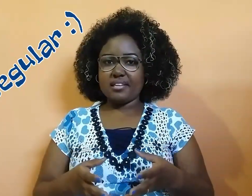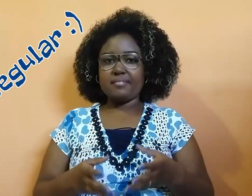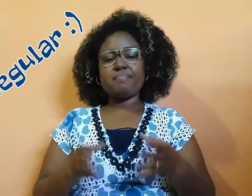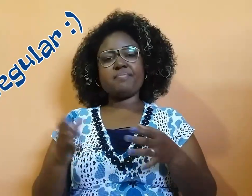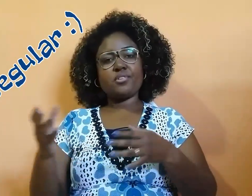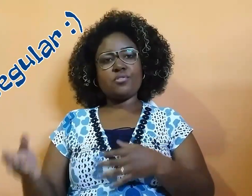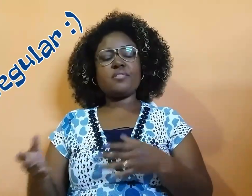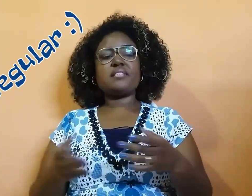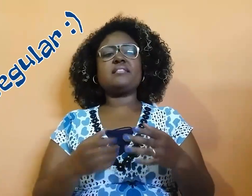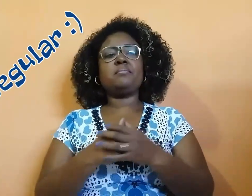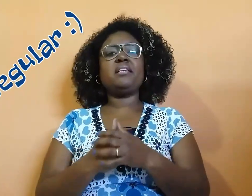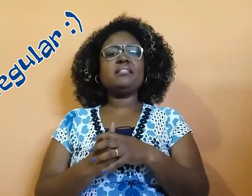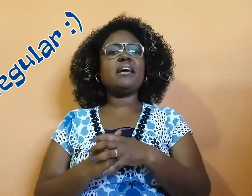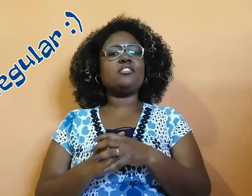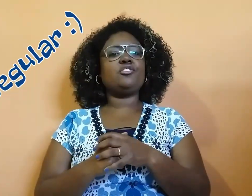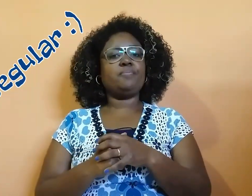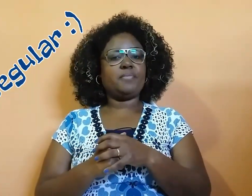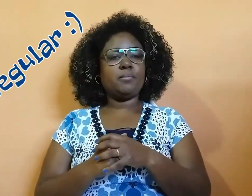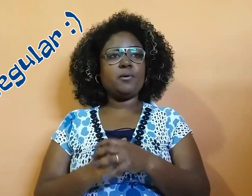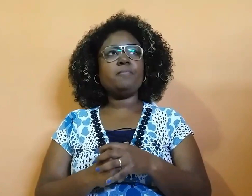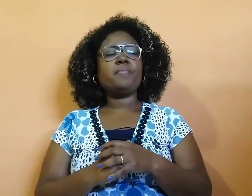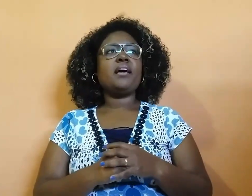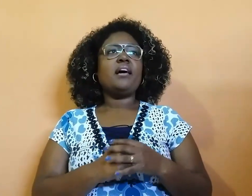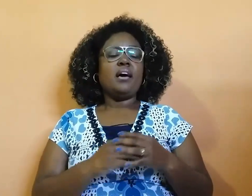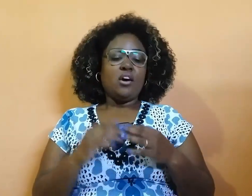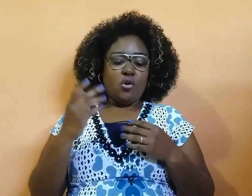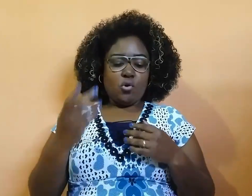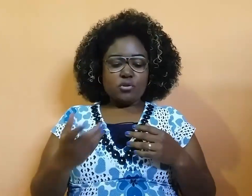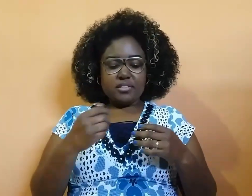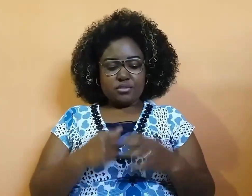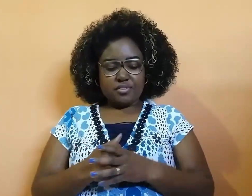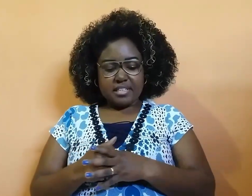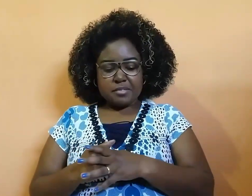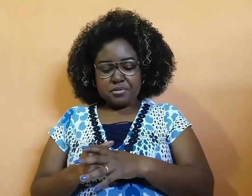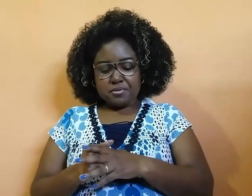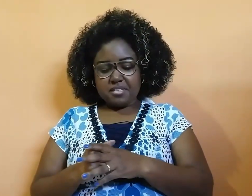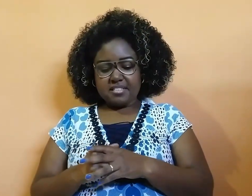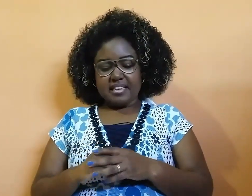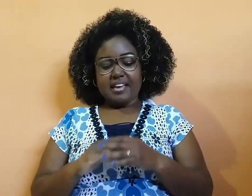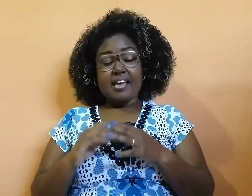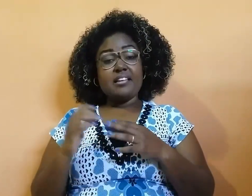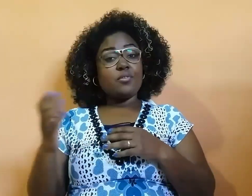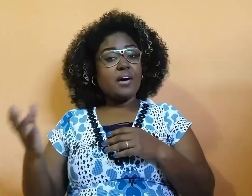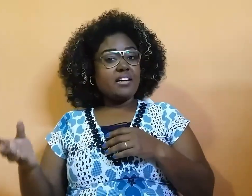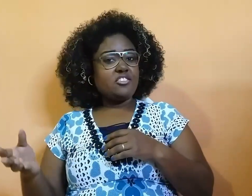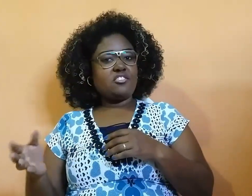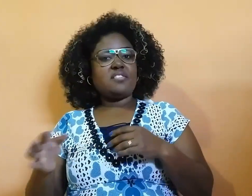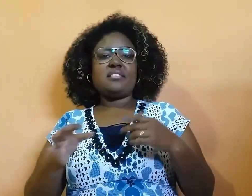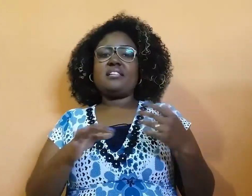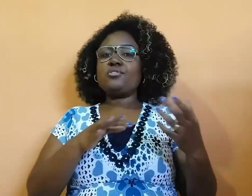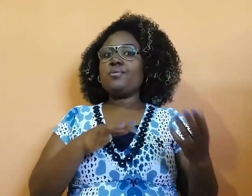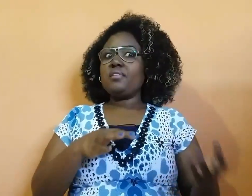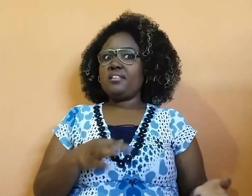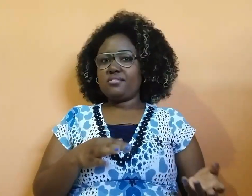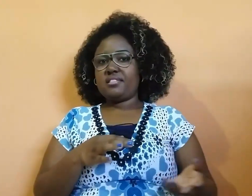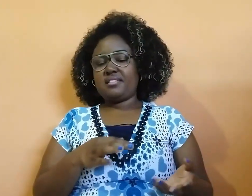com a sensibilidade bom outra dúvida que as pessoas têm é linguagem de sinais ou língua